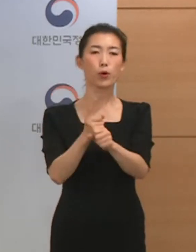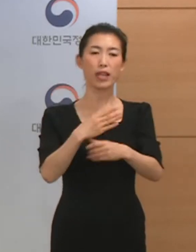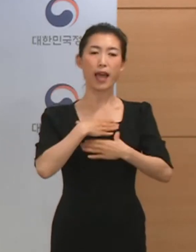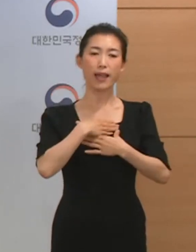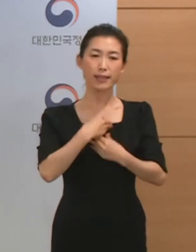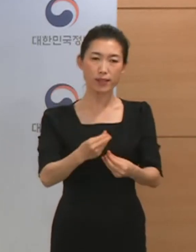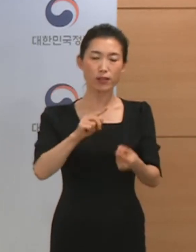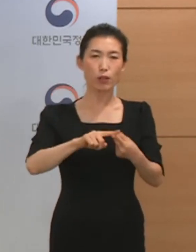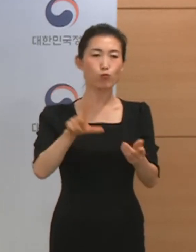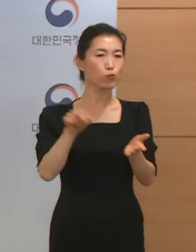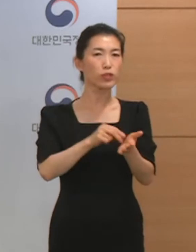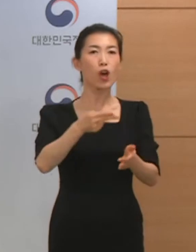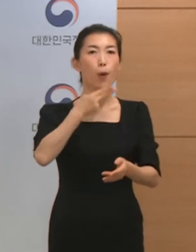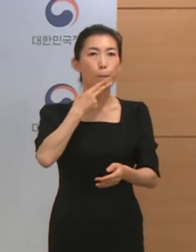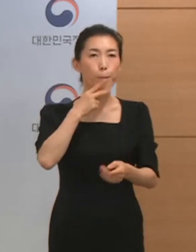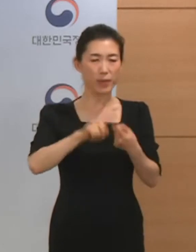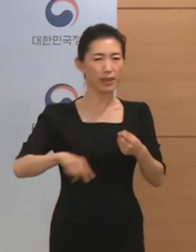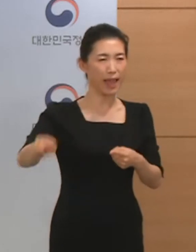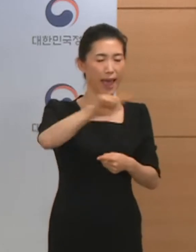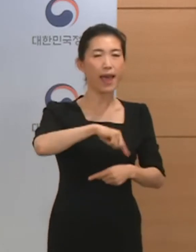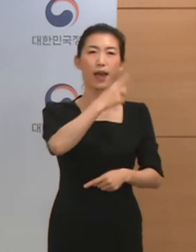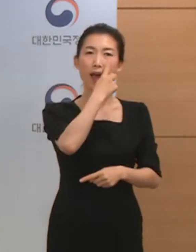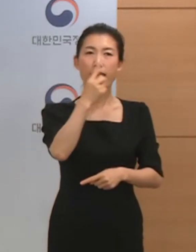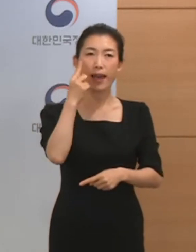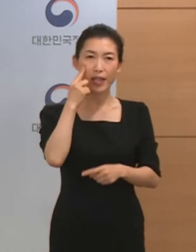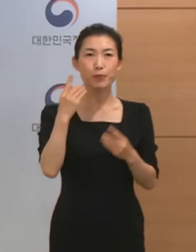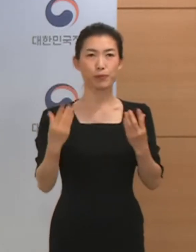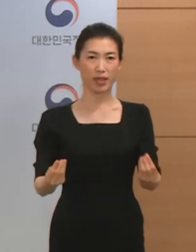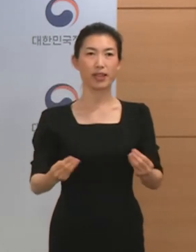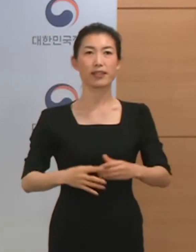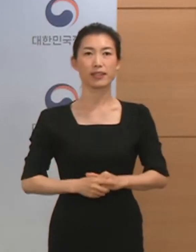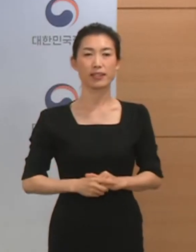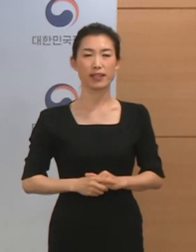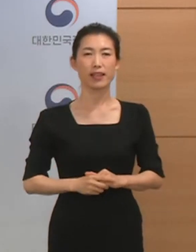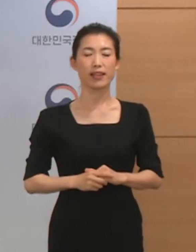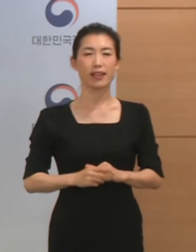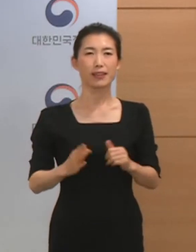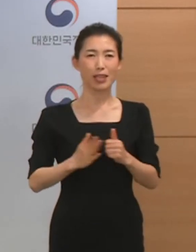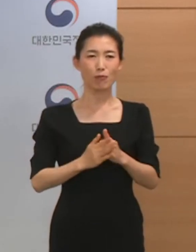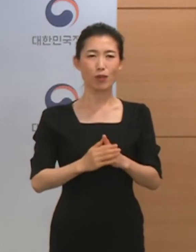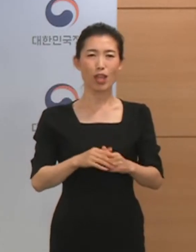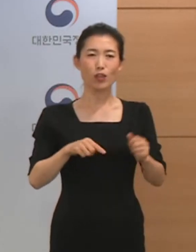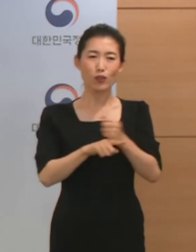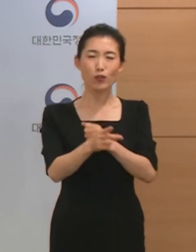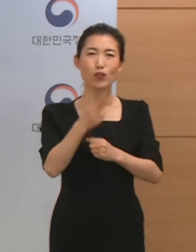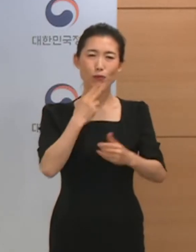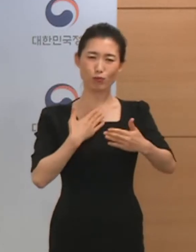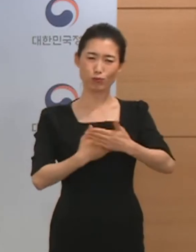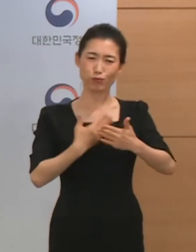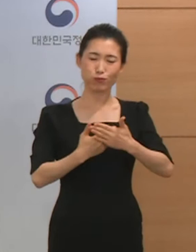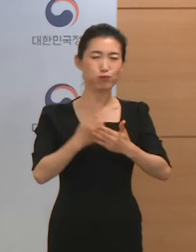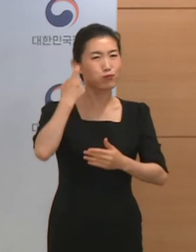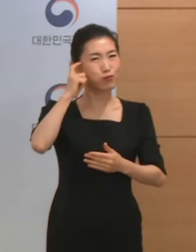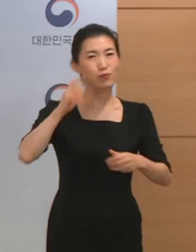없는 것을 다 같이 확인하고 있습니다. 지나치게 불안해하실 필요가 없습니다.